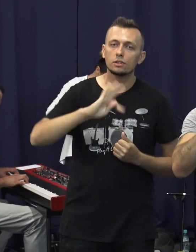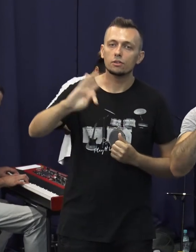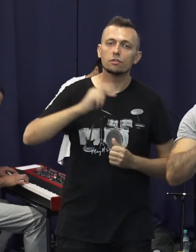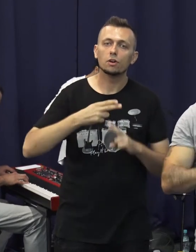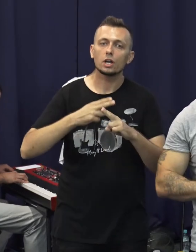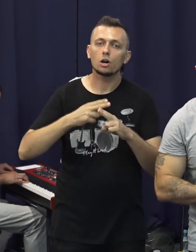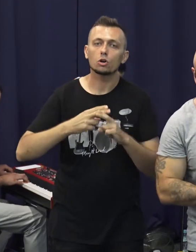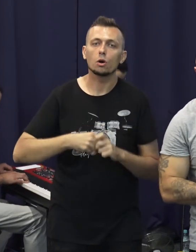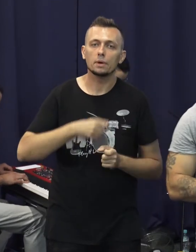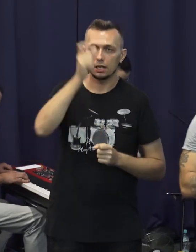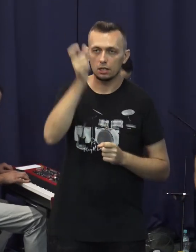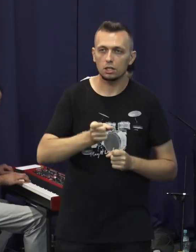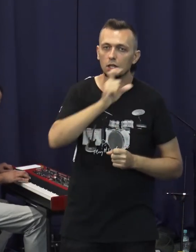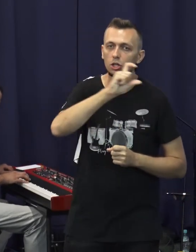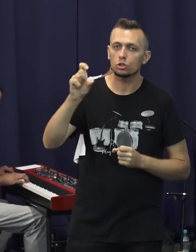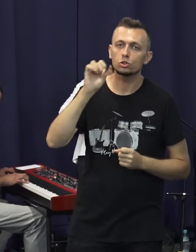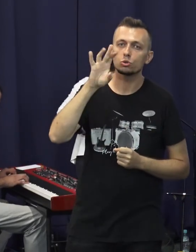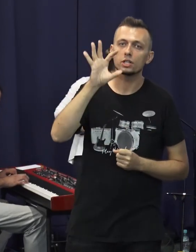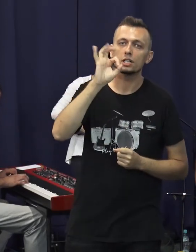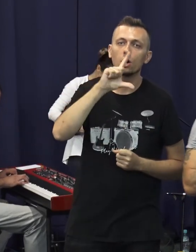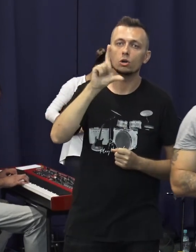Na krzyżu Golgoty